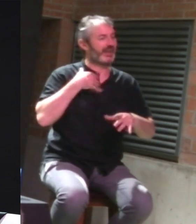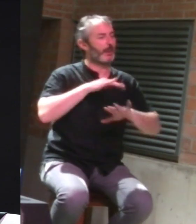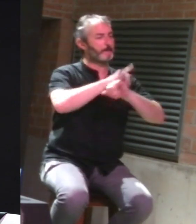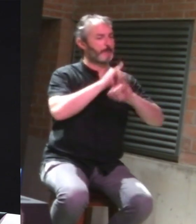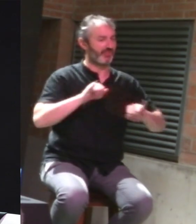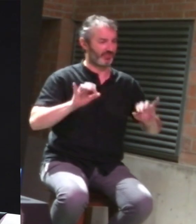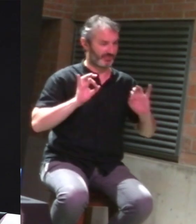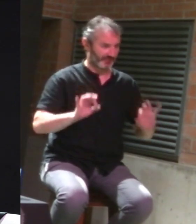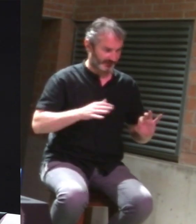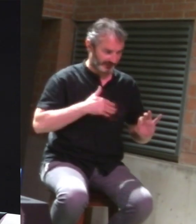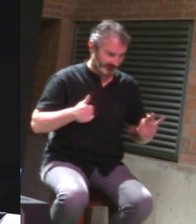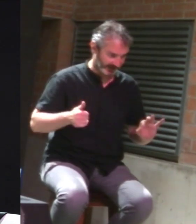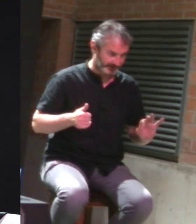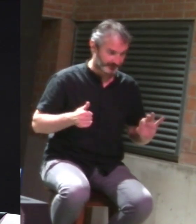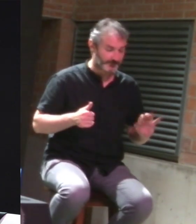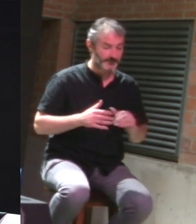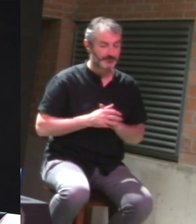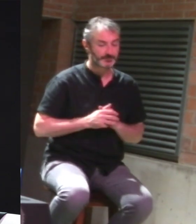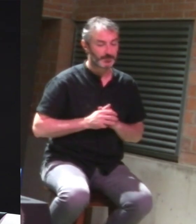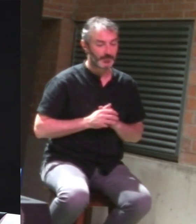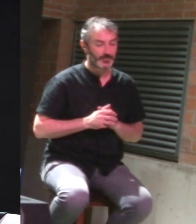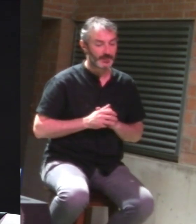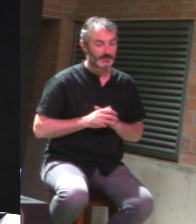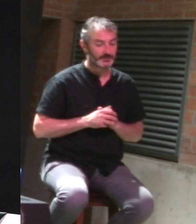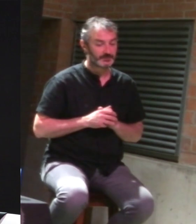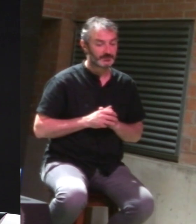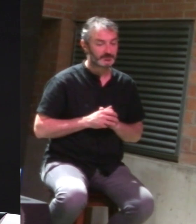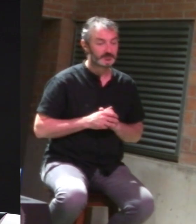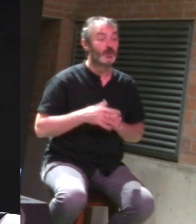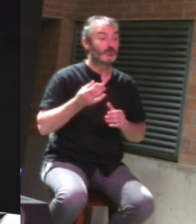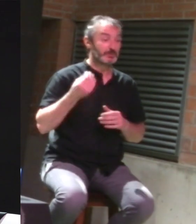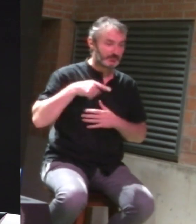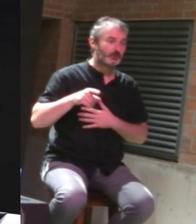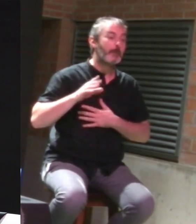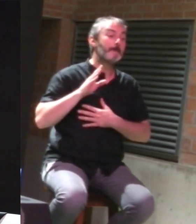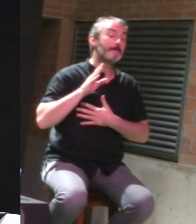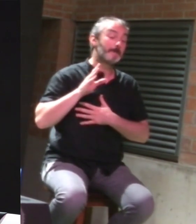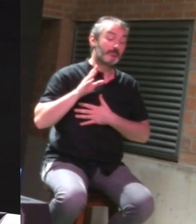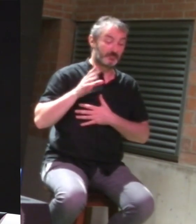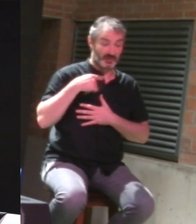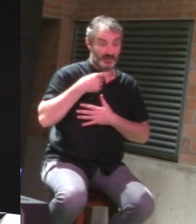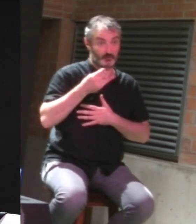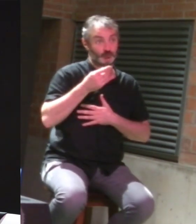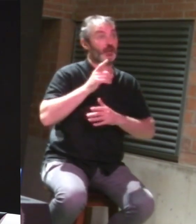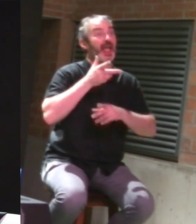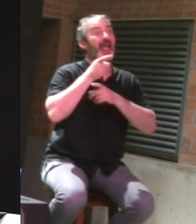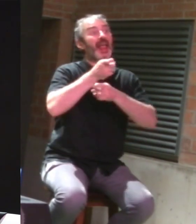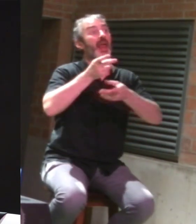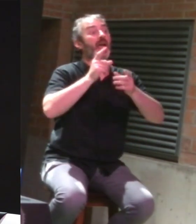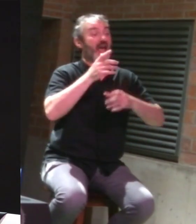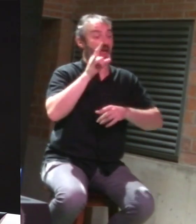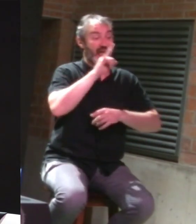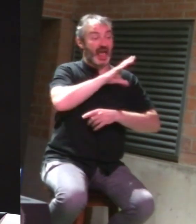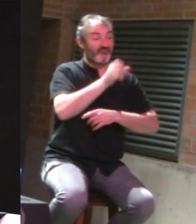l'esclat de l'any 9, de la setmana tràgica, però és una constant. Són les mares d'aquests nois que estan anant a les guerres de